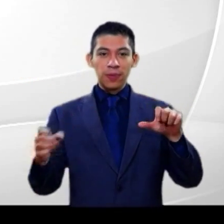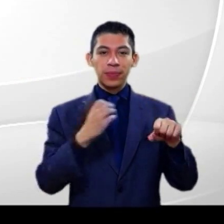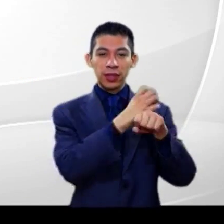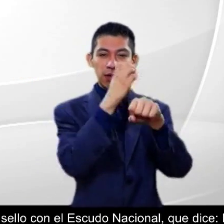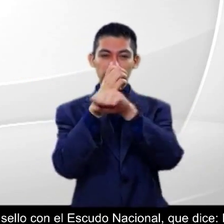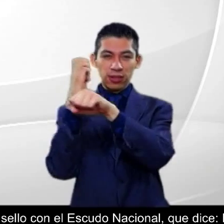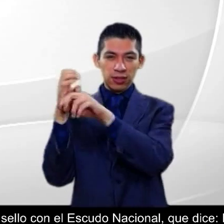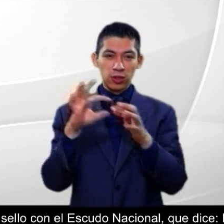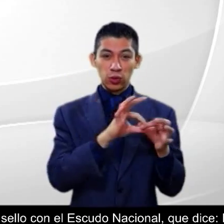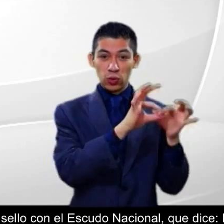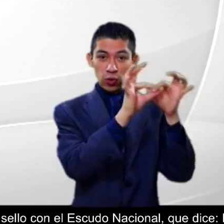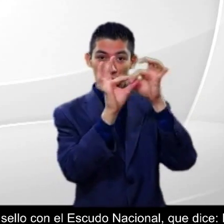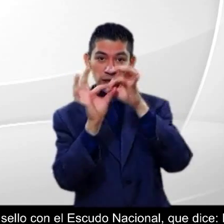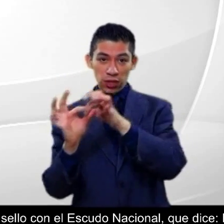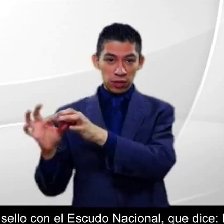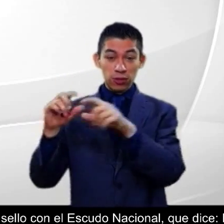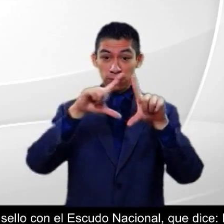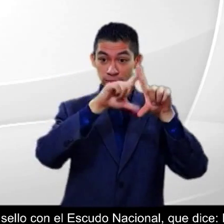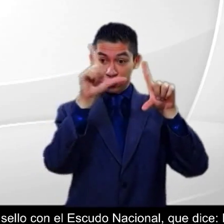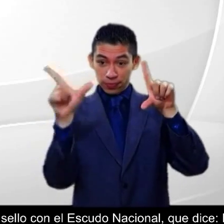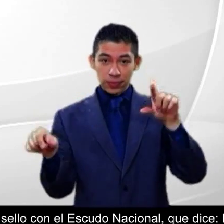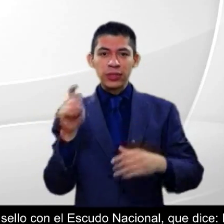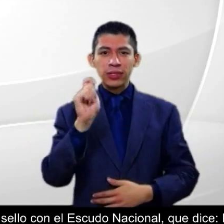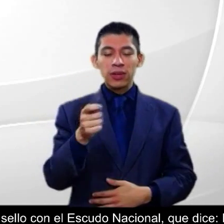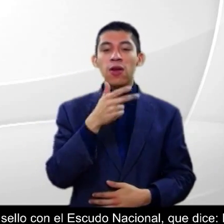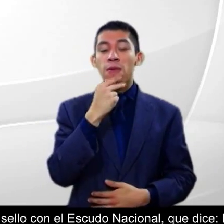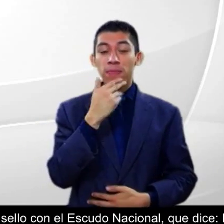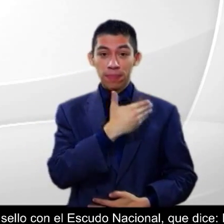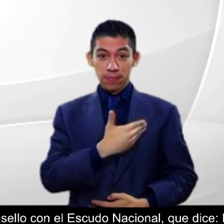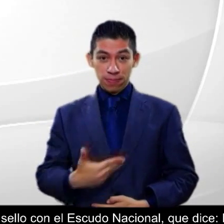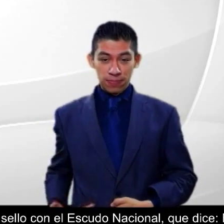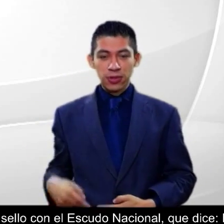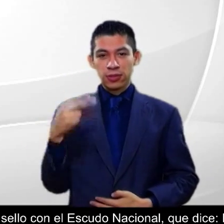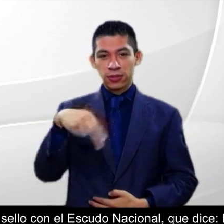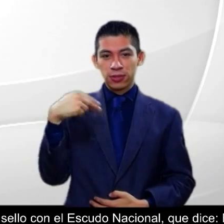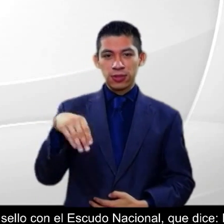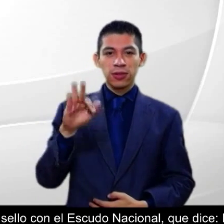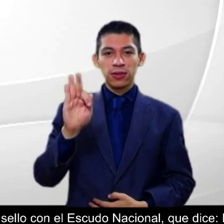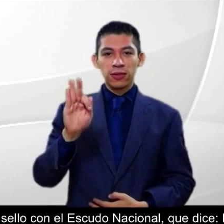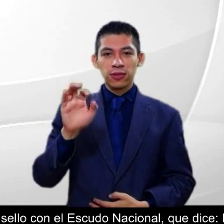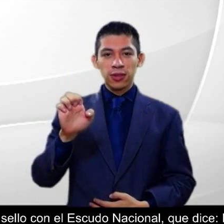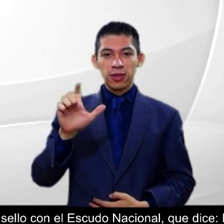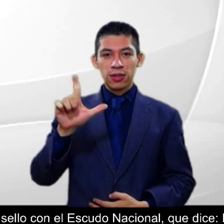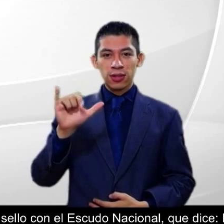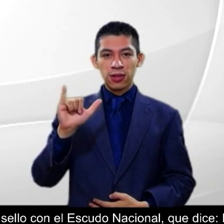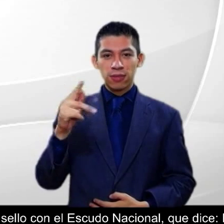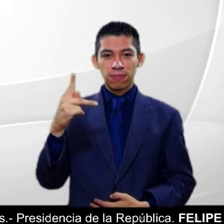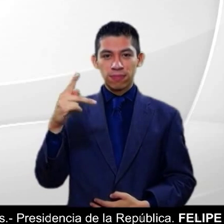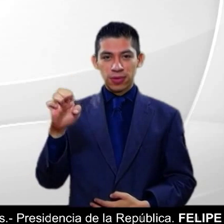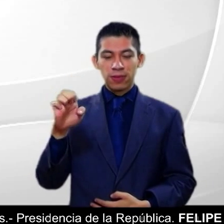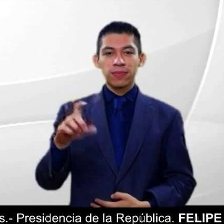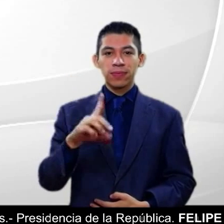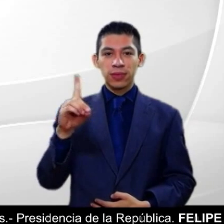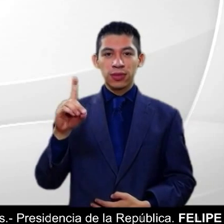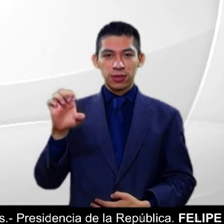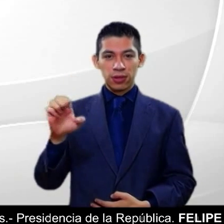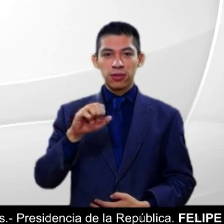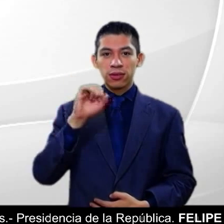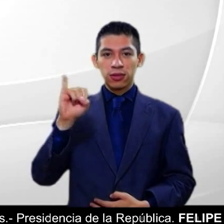Al margen, un sello con el escudo nacional que dice Estados Unidos Mexicanos, Presidencia de la